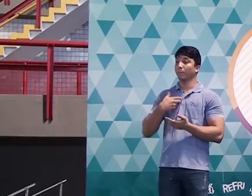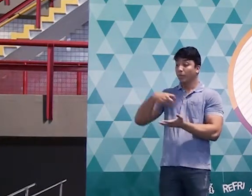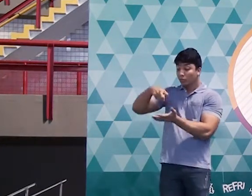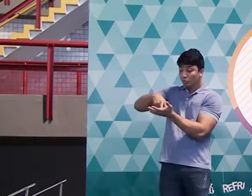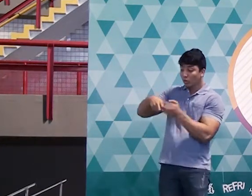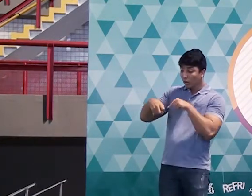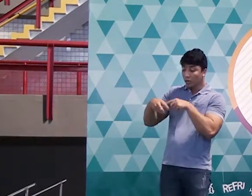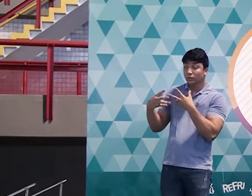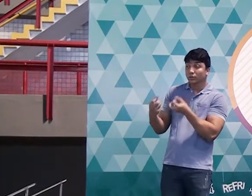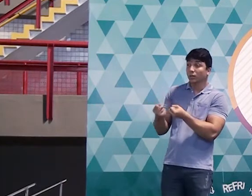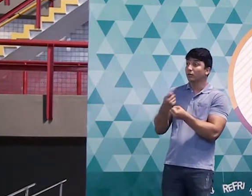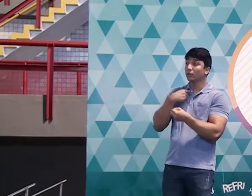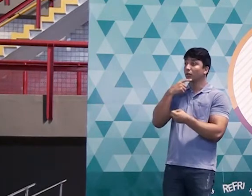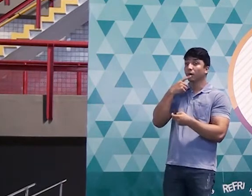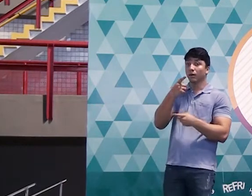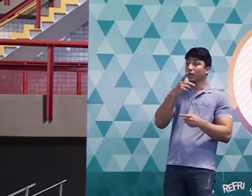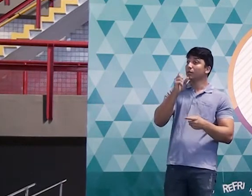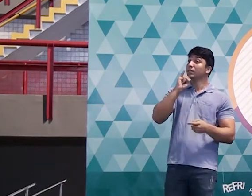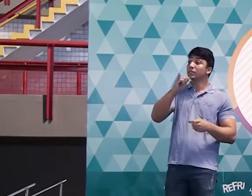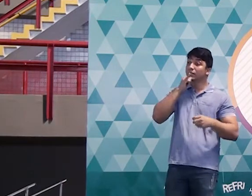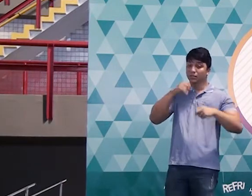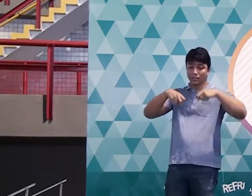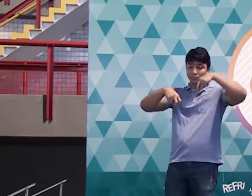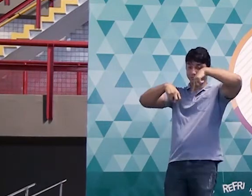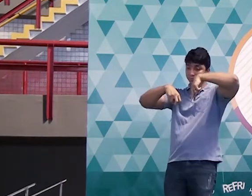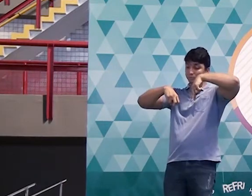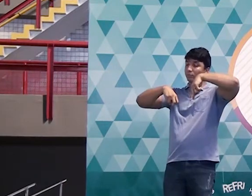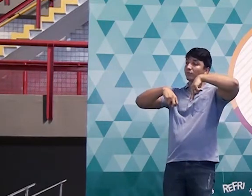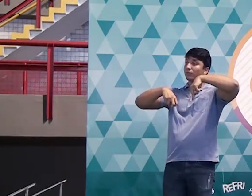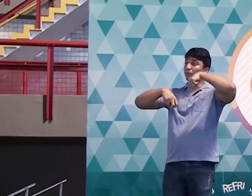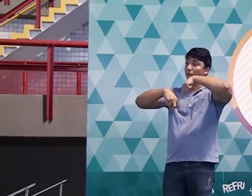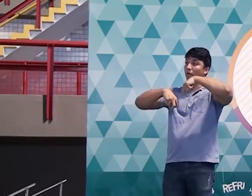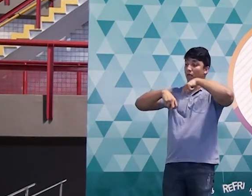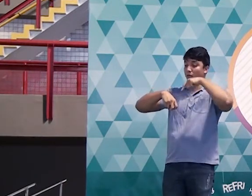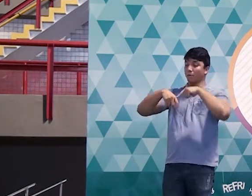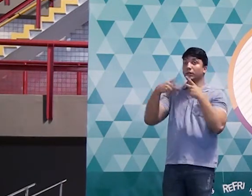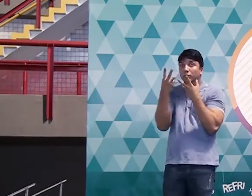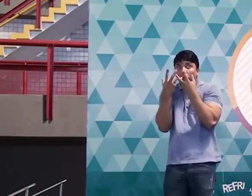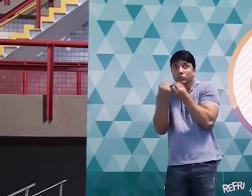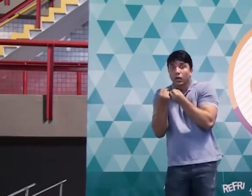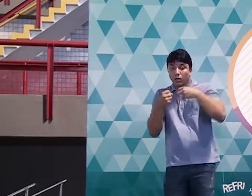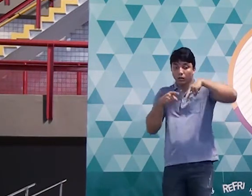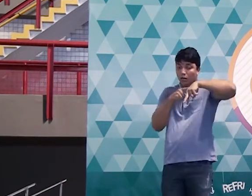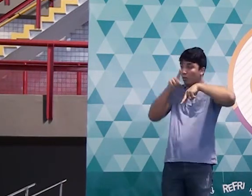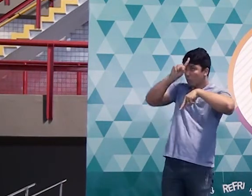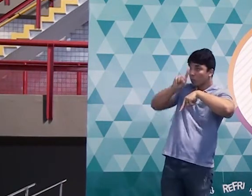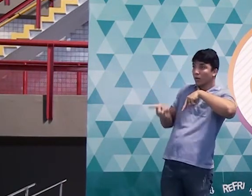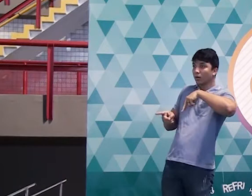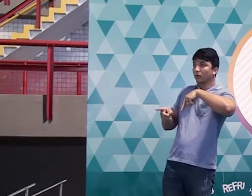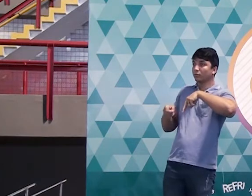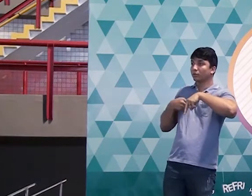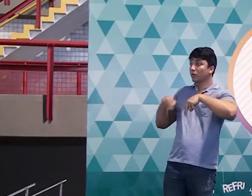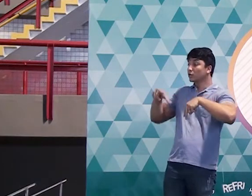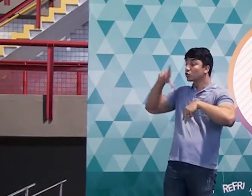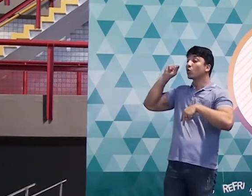joelho, quem está de pé manda em quem está de joelho. Lembrando que você ficou de joelho por